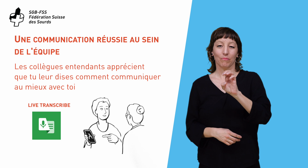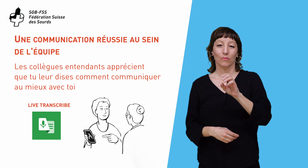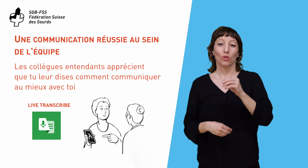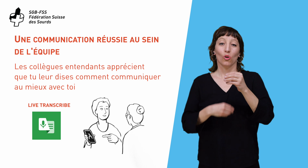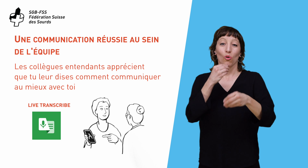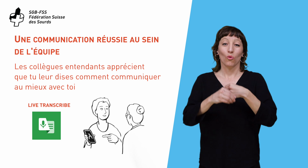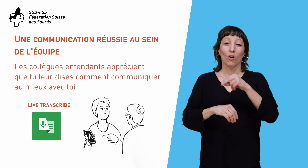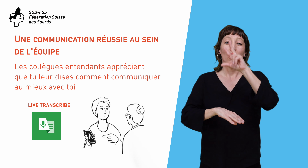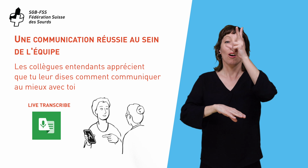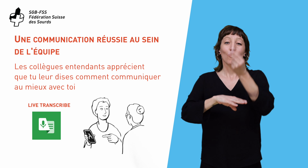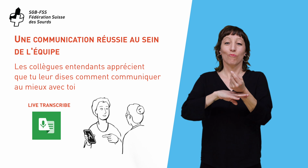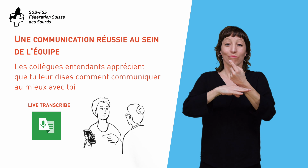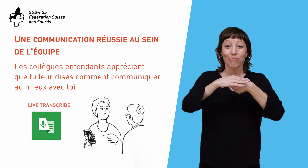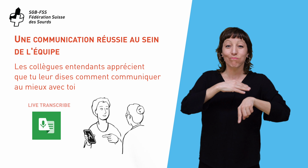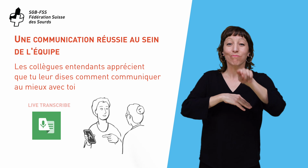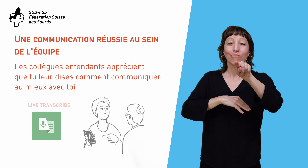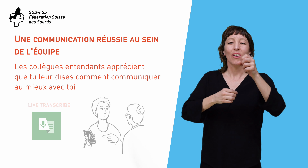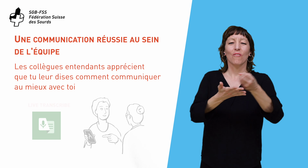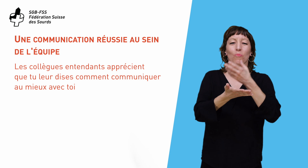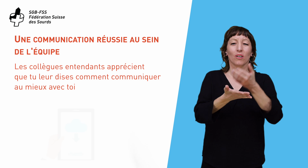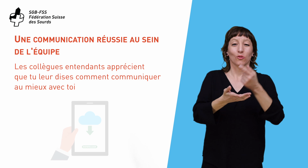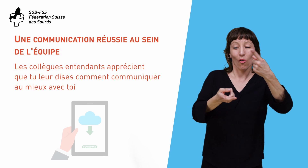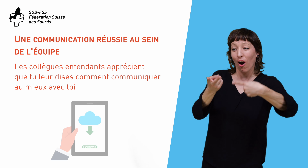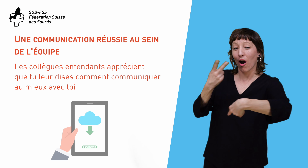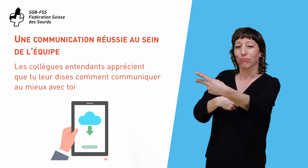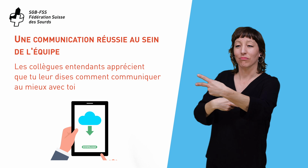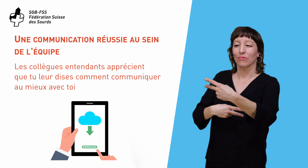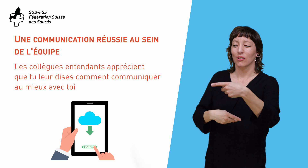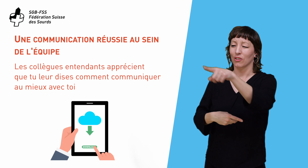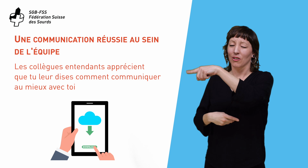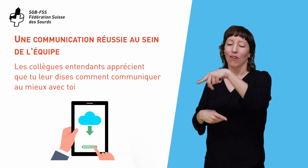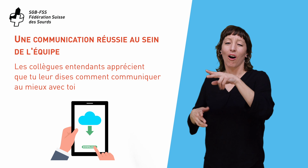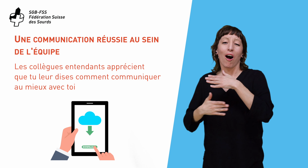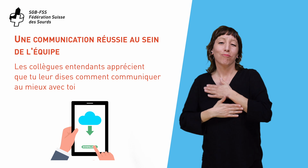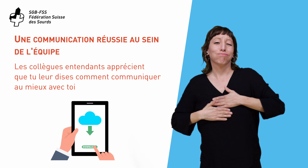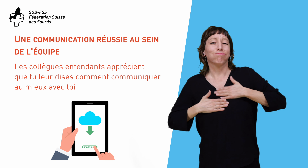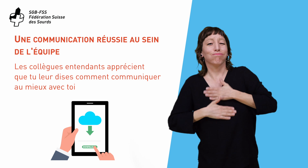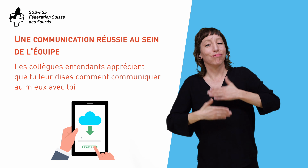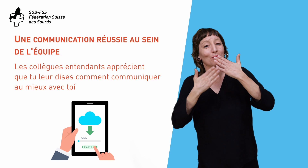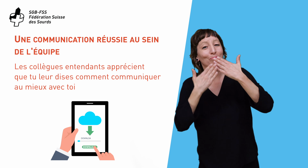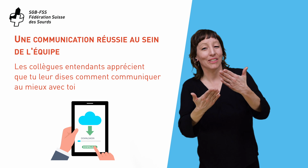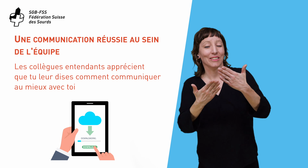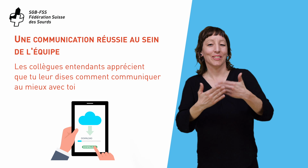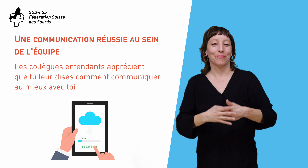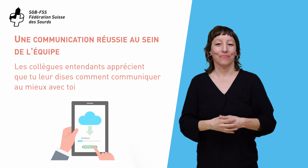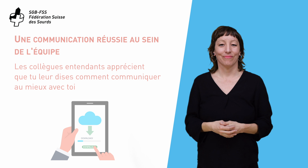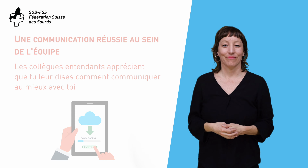Ou simplement leur envoyer des informations de notre zone de téléchargement, ils en seront certainement reconnaissants.